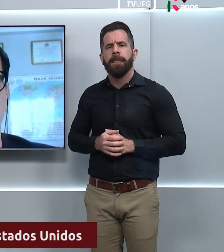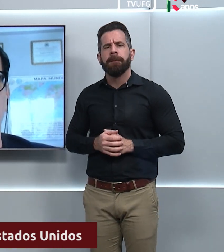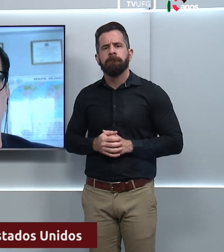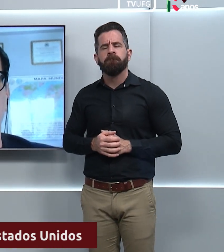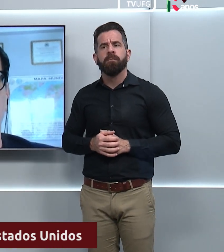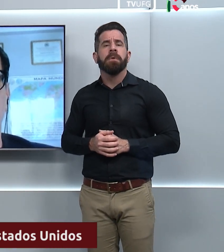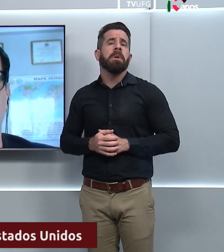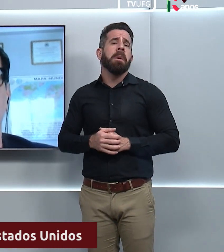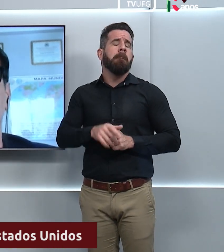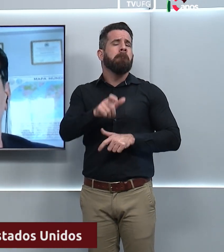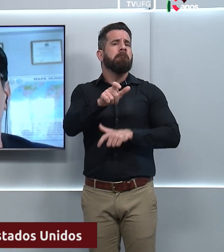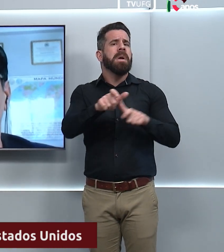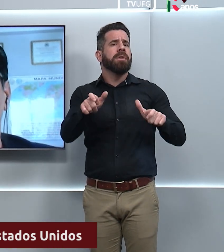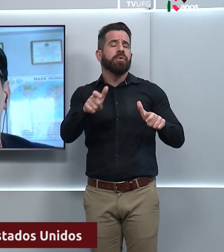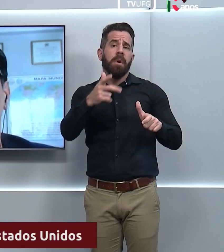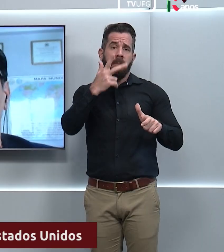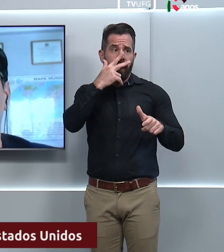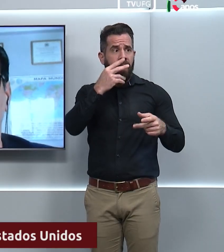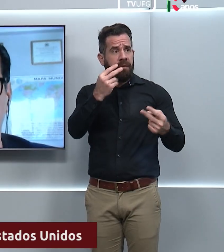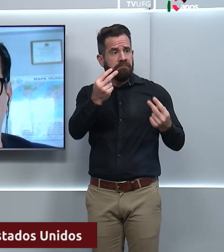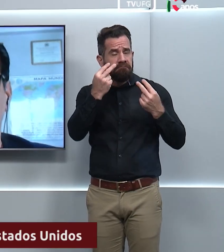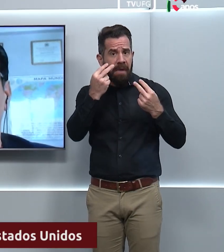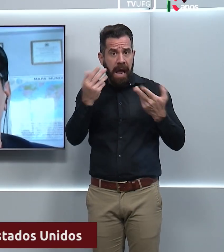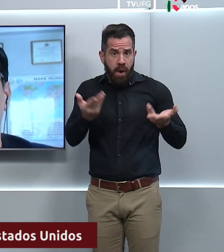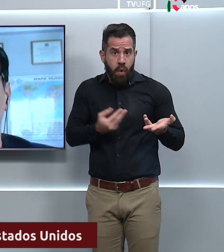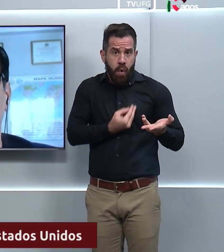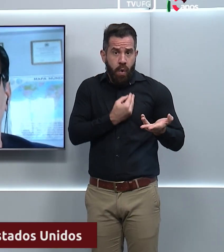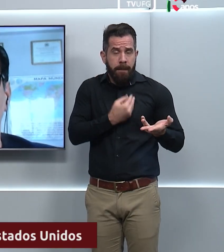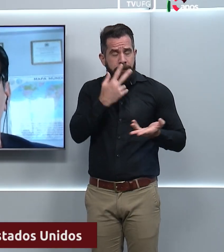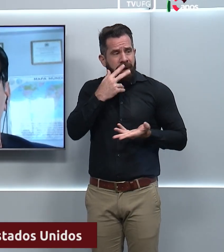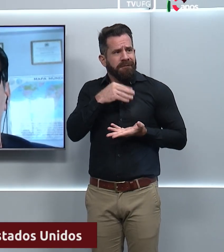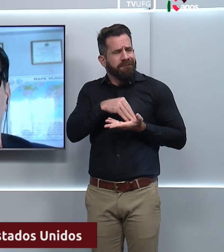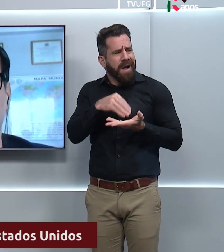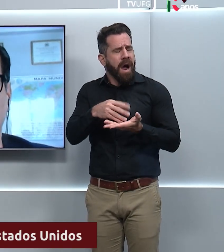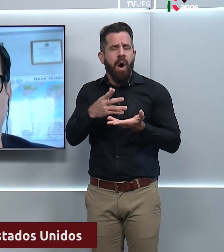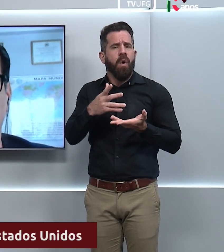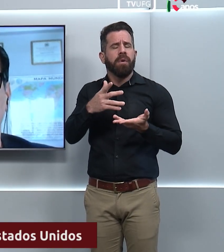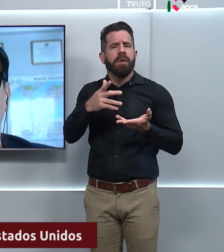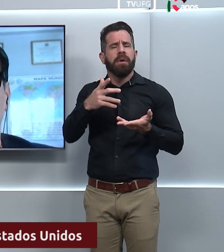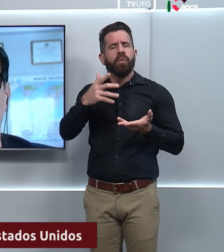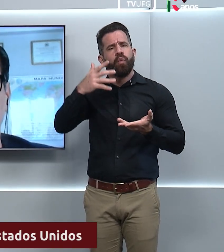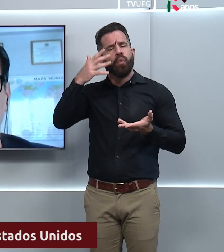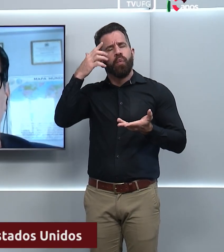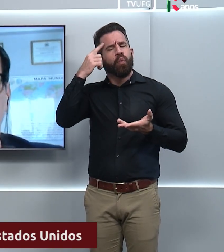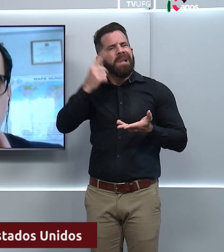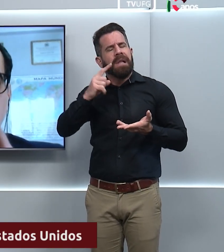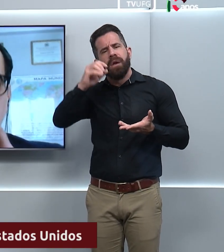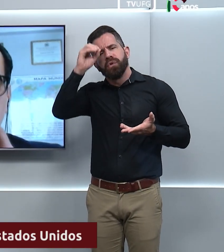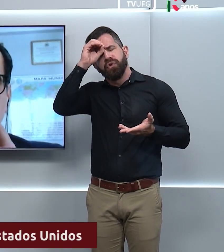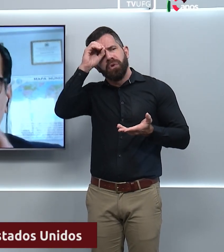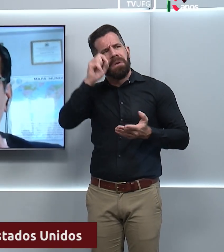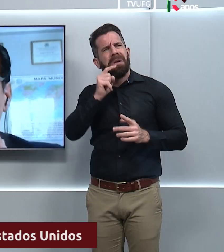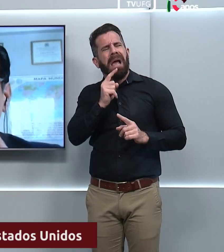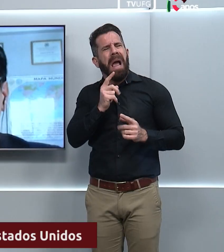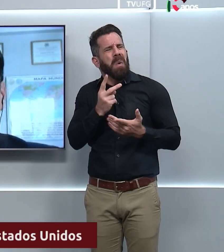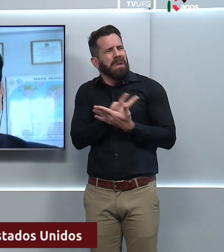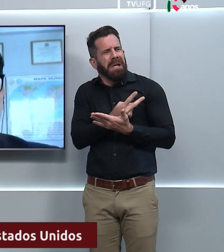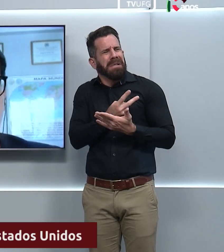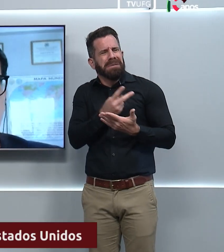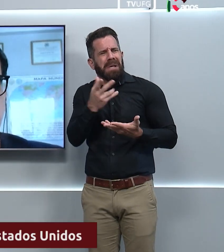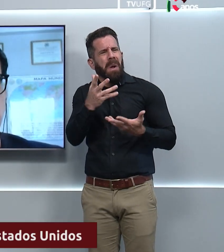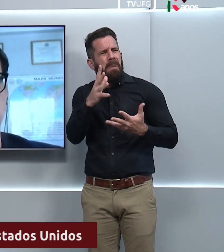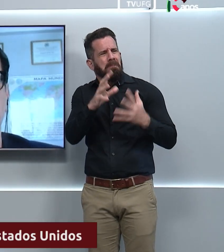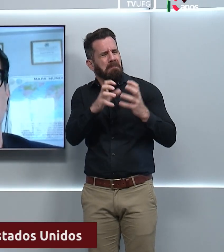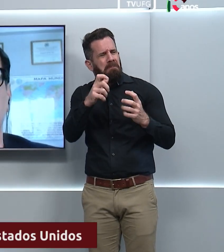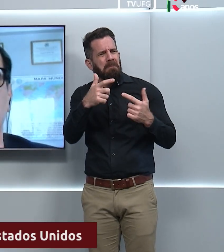nos assistindo não estão acompanhando. E a cada dia surgem novos fatos relacionados a essa